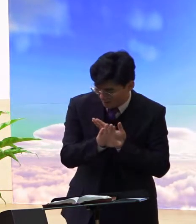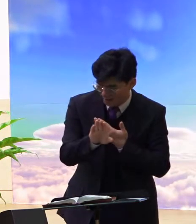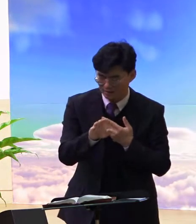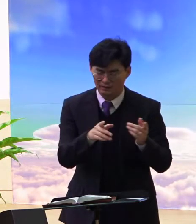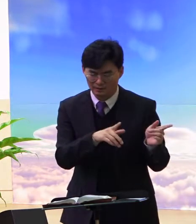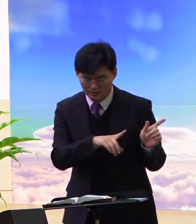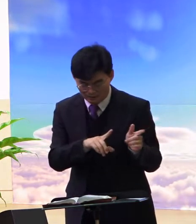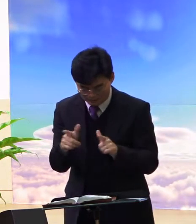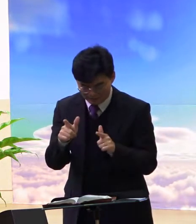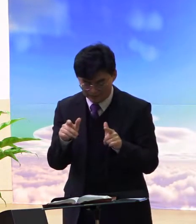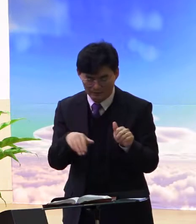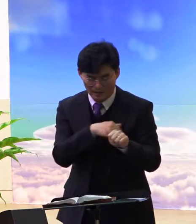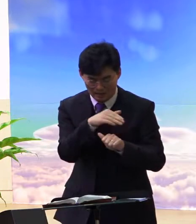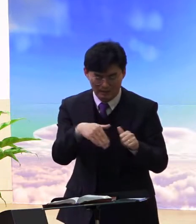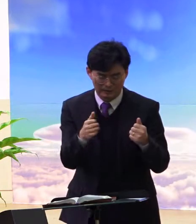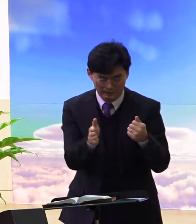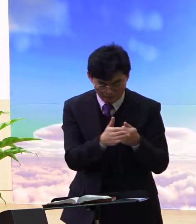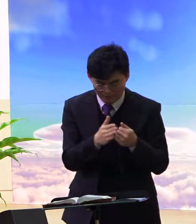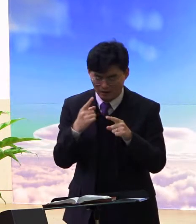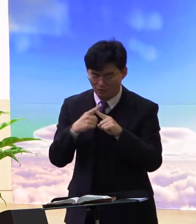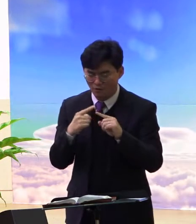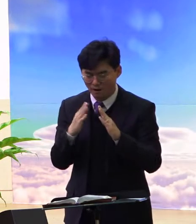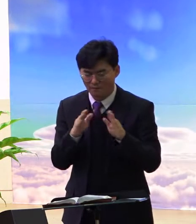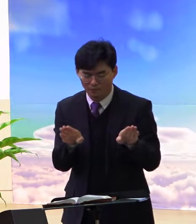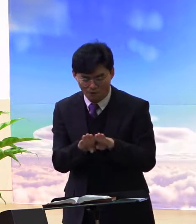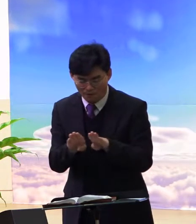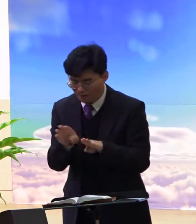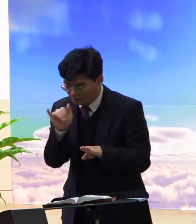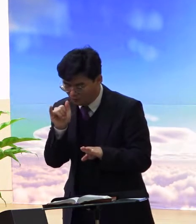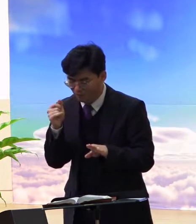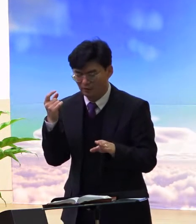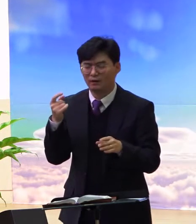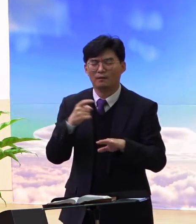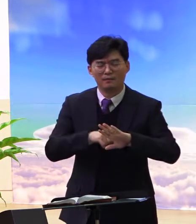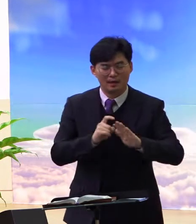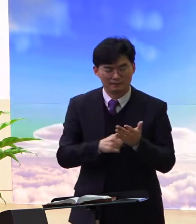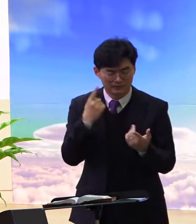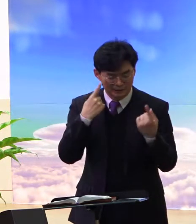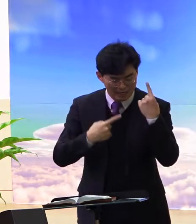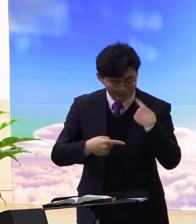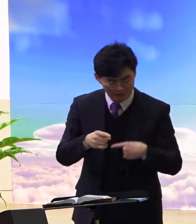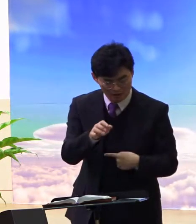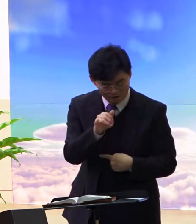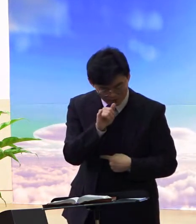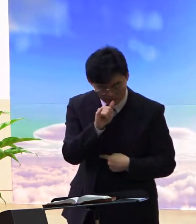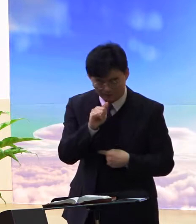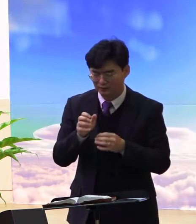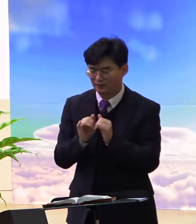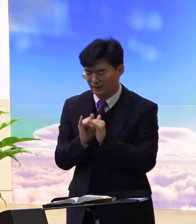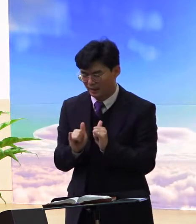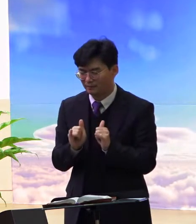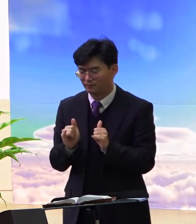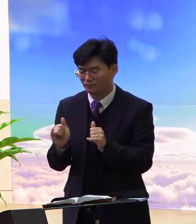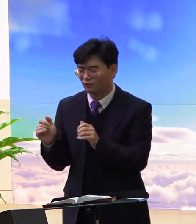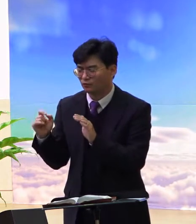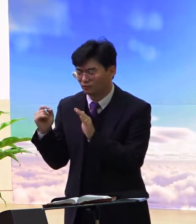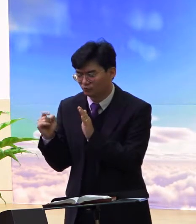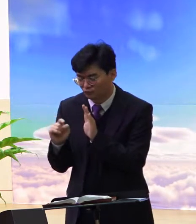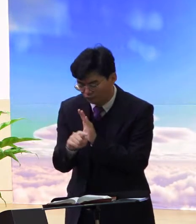여러 가지 형편으로 어려움을 당하고 있는 교우들의 형편과 처지를 우리 주님 아시오니 위로하여